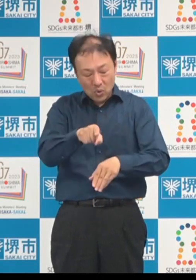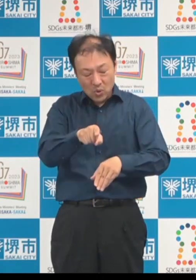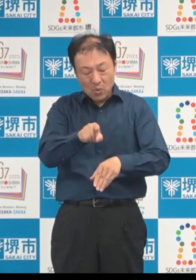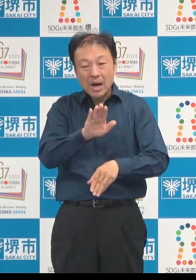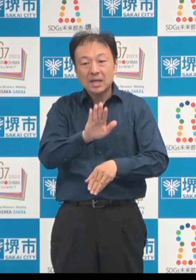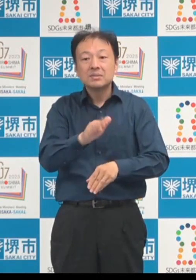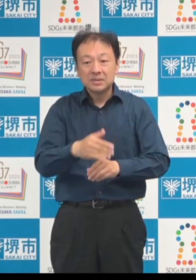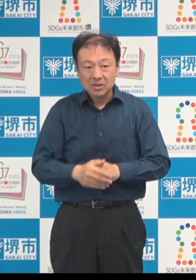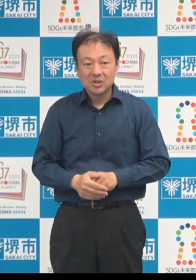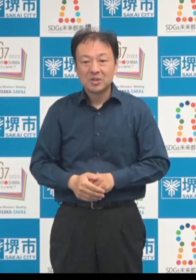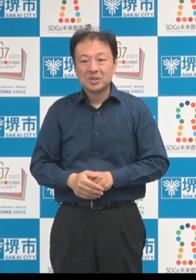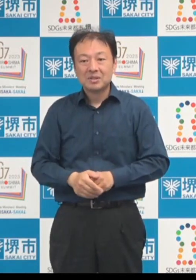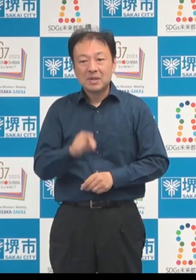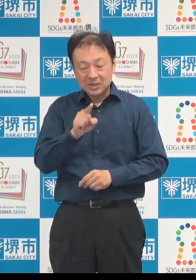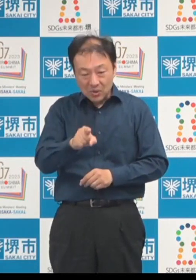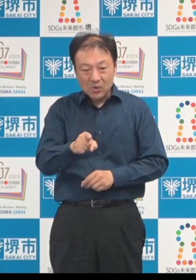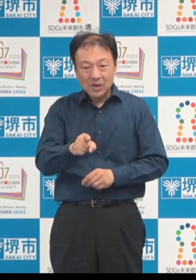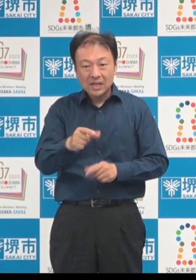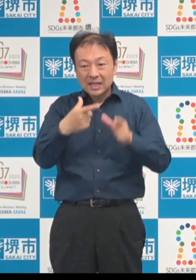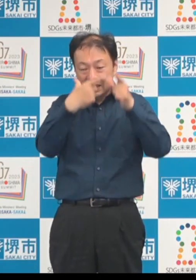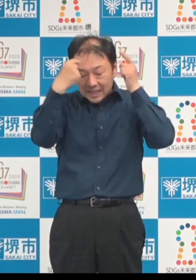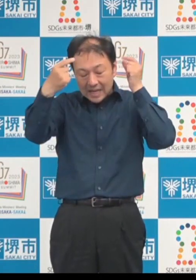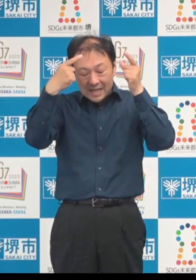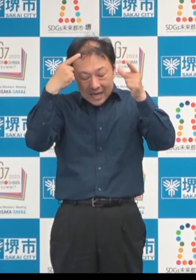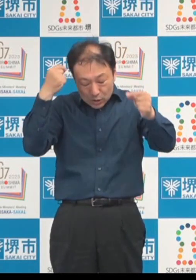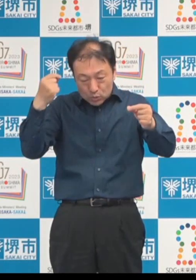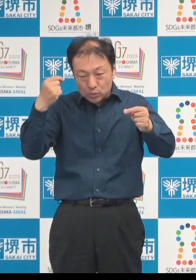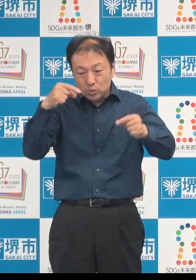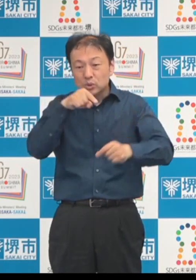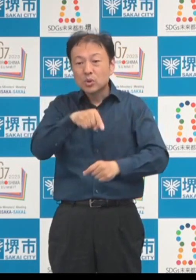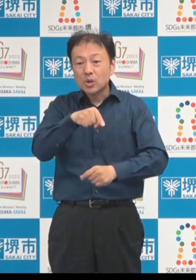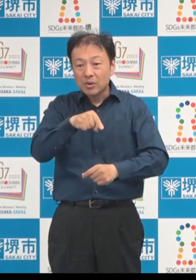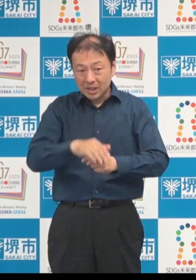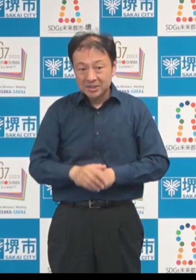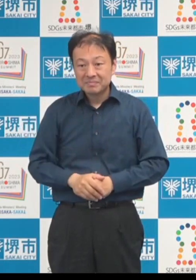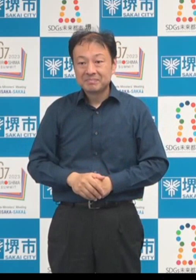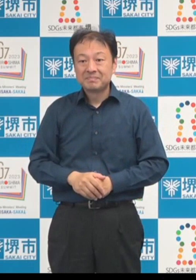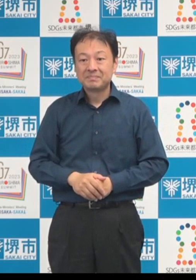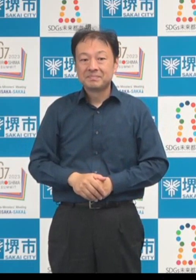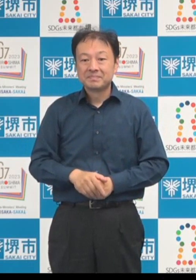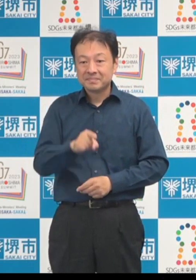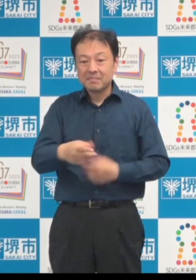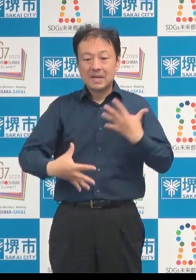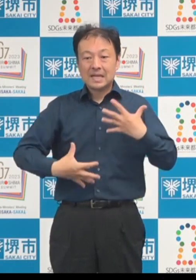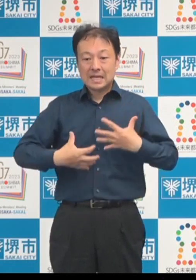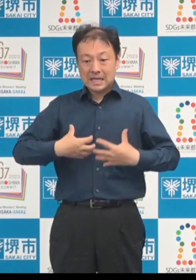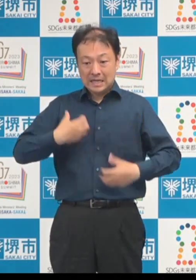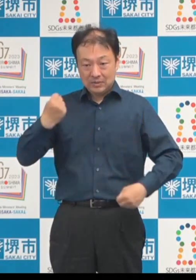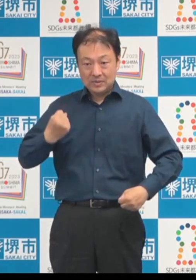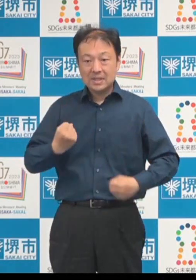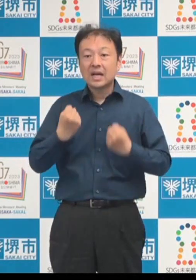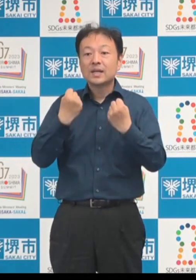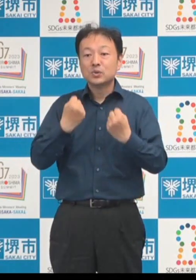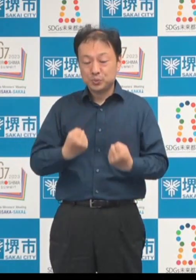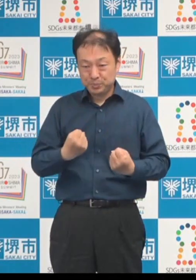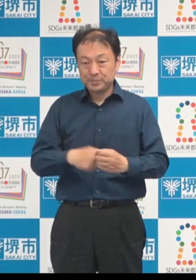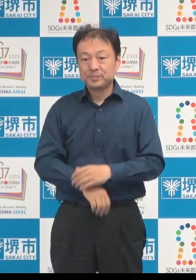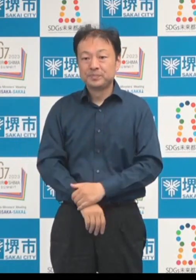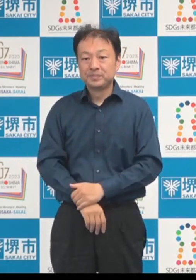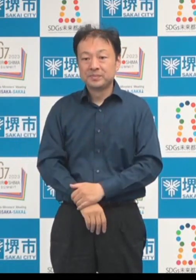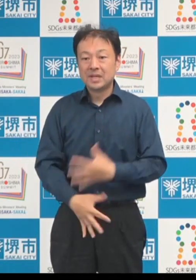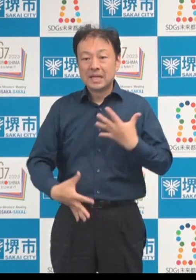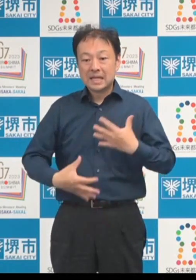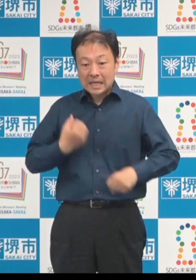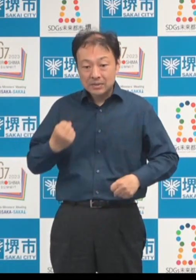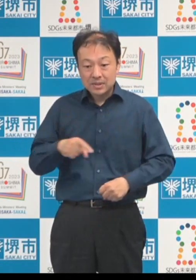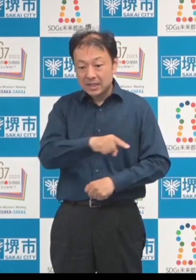舎はありますけど、大学の存在は箱物ではなくてですね、学生を、そこで、